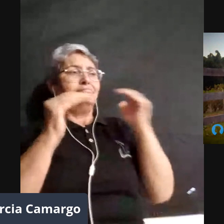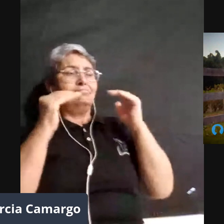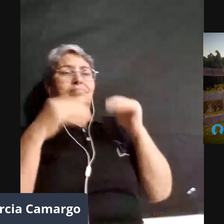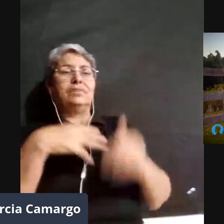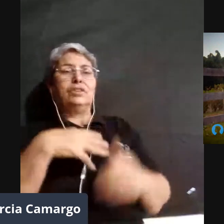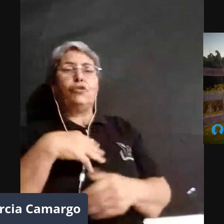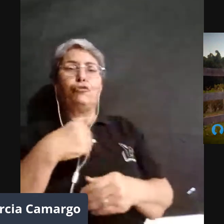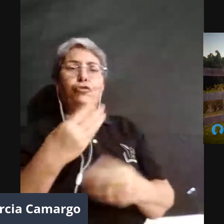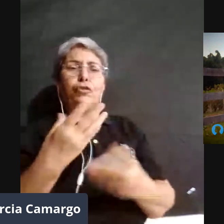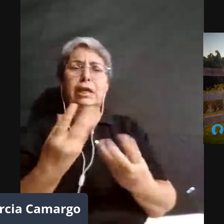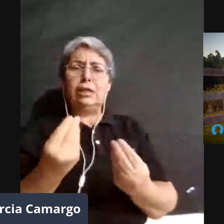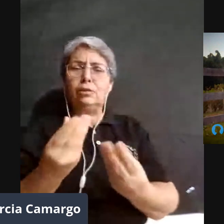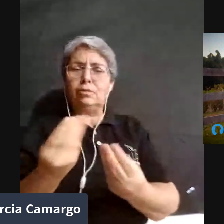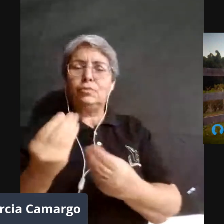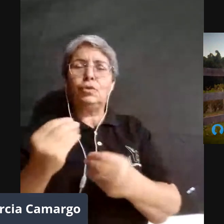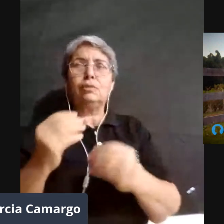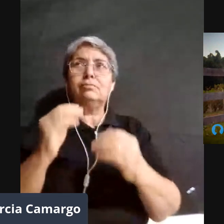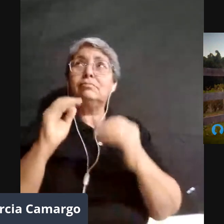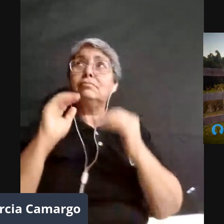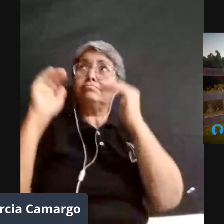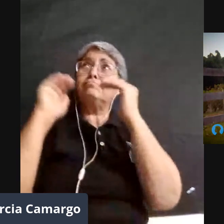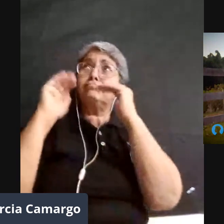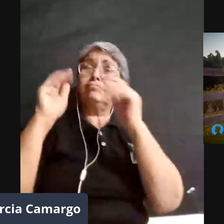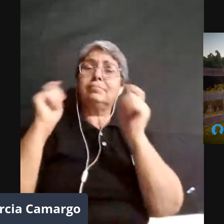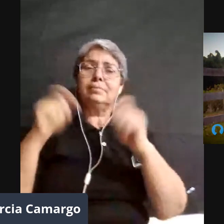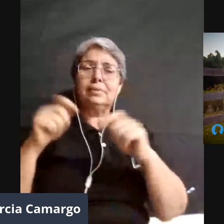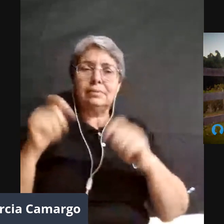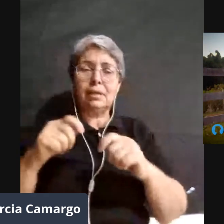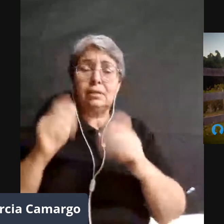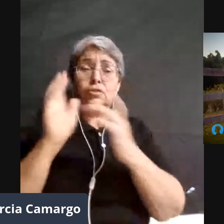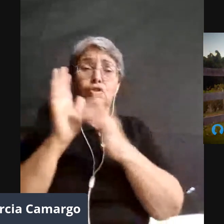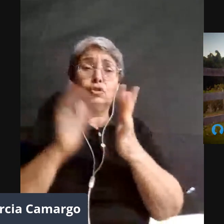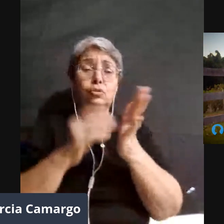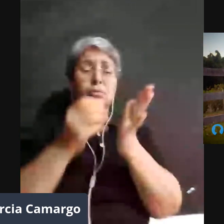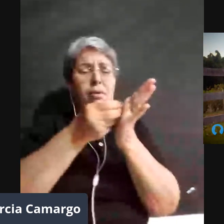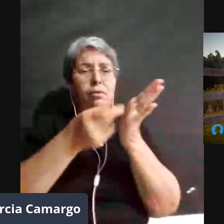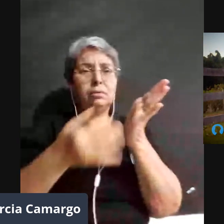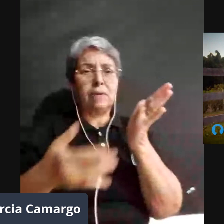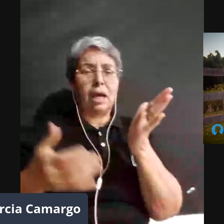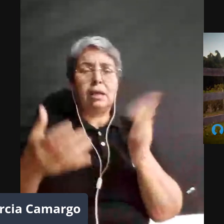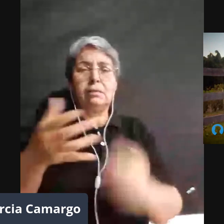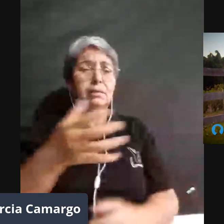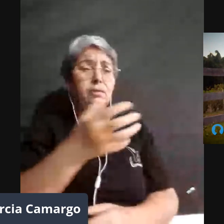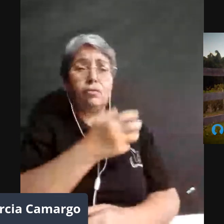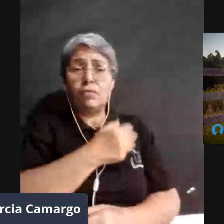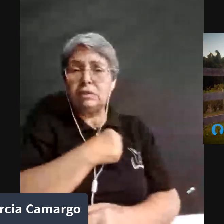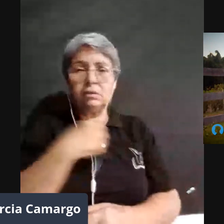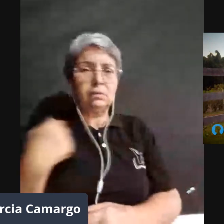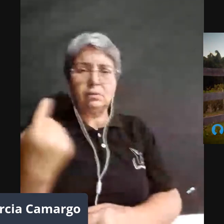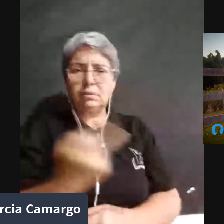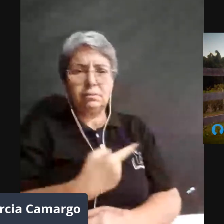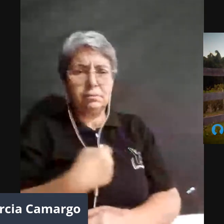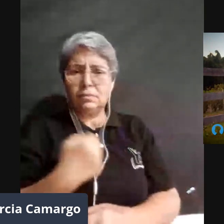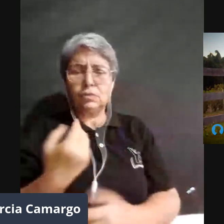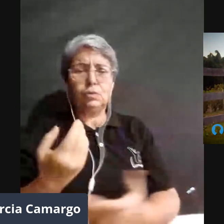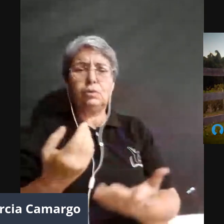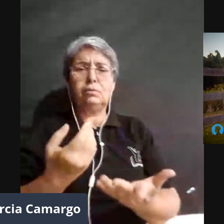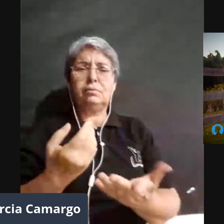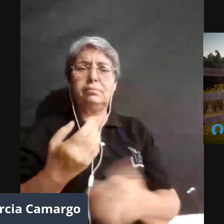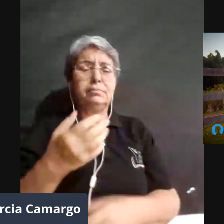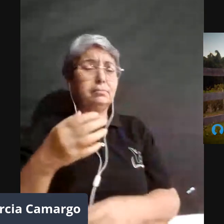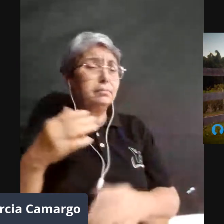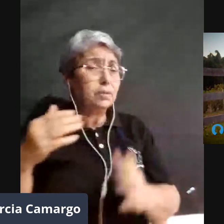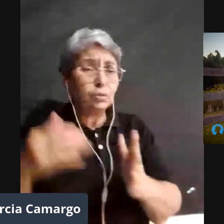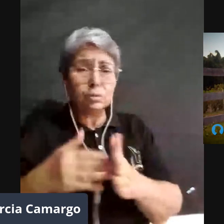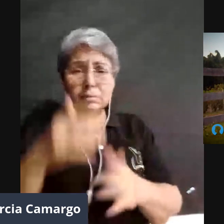sangue pelos seres humanos para a completa redenção da raça humana. Esse é um investimento caro demais, meus irmãos, se esse sangue não